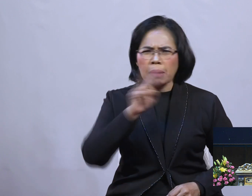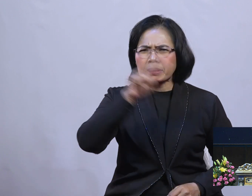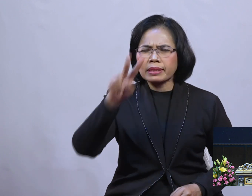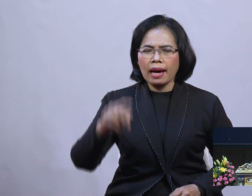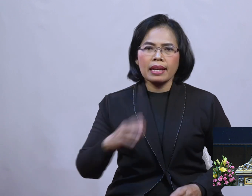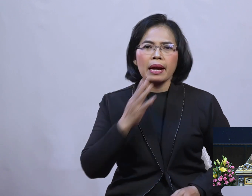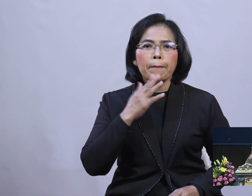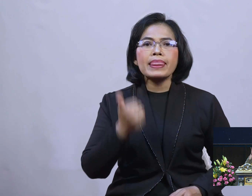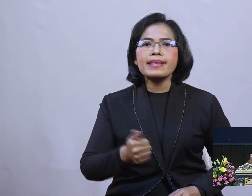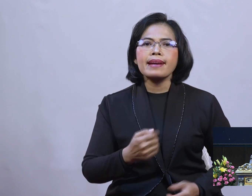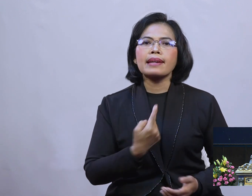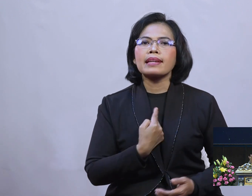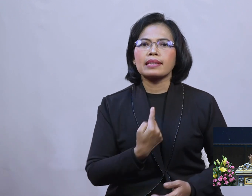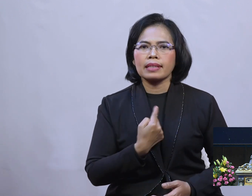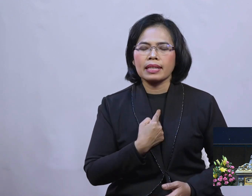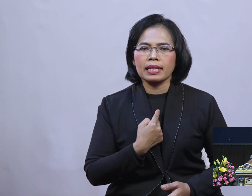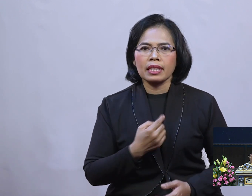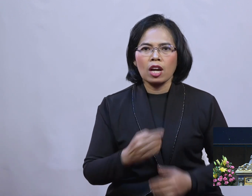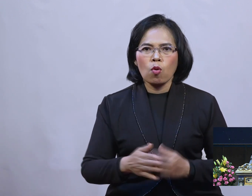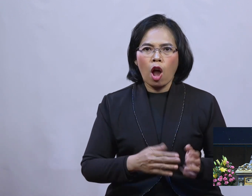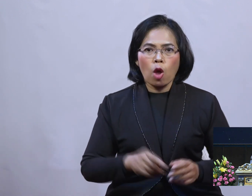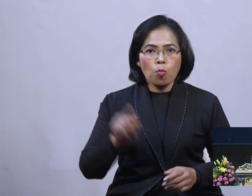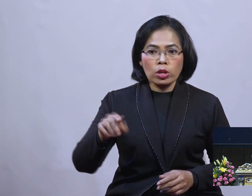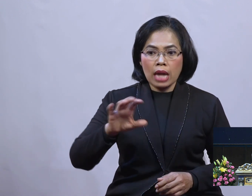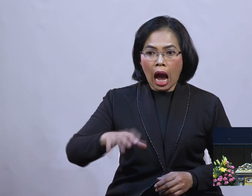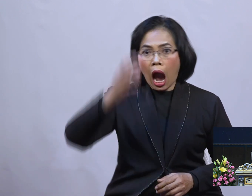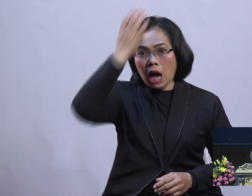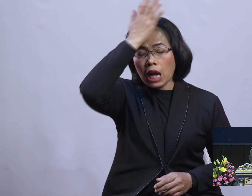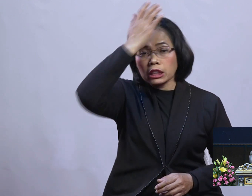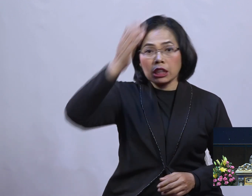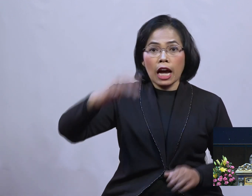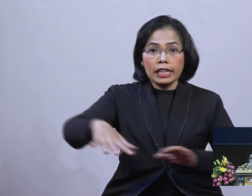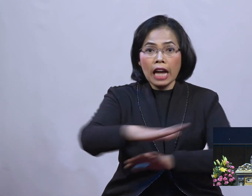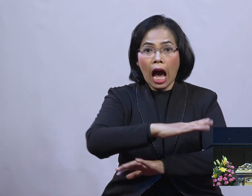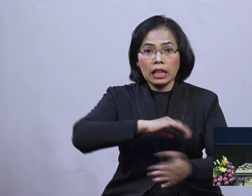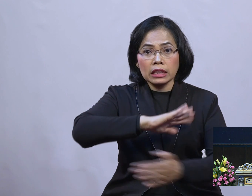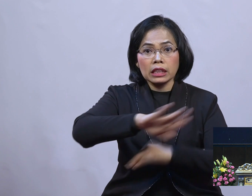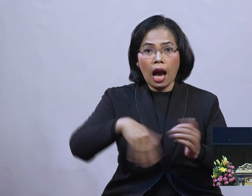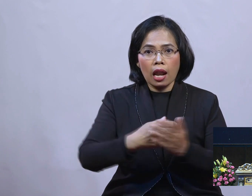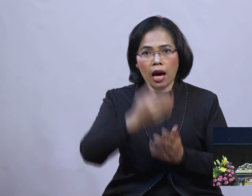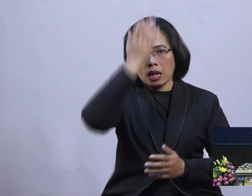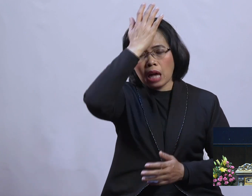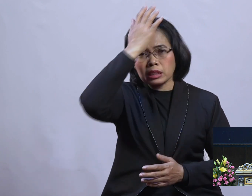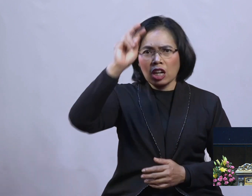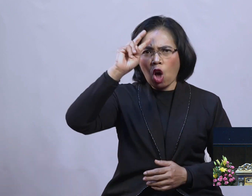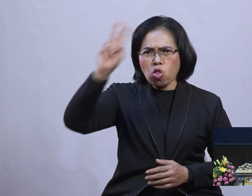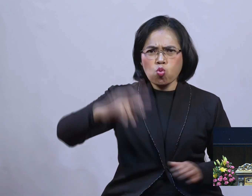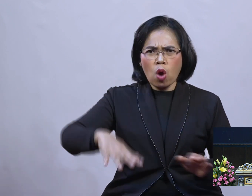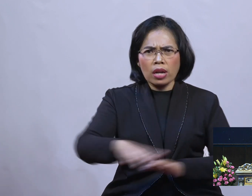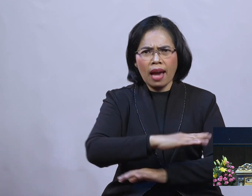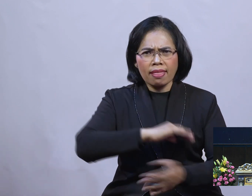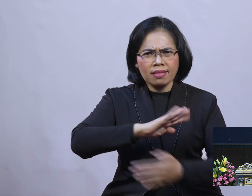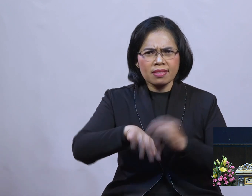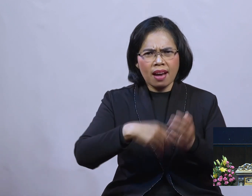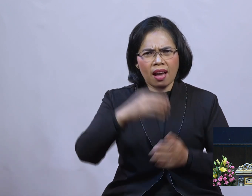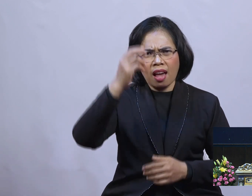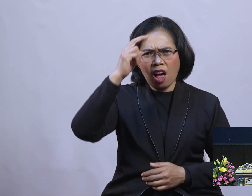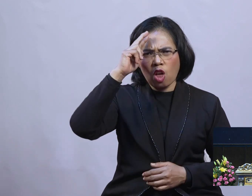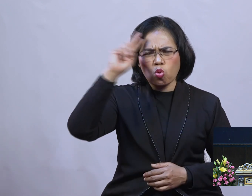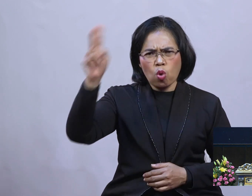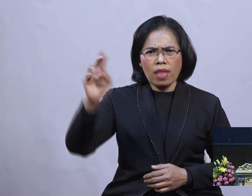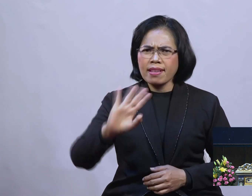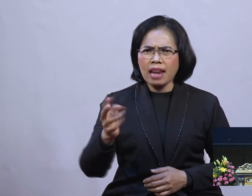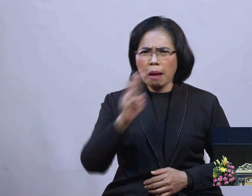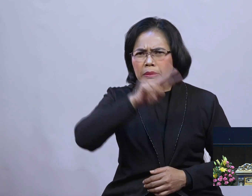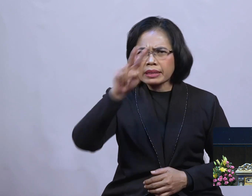dirinya sendiri meskipun biar aja ada segera jatuh universal Tuhan tapi mau turun menjadi sama dengan manusia tidak mencari